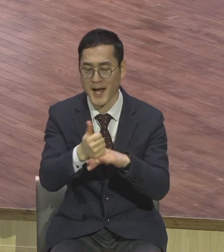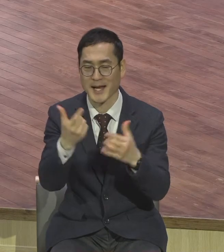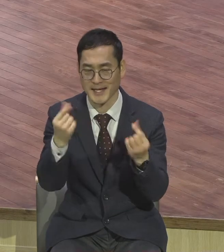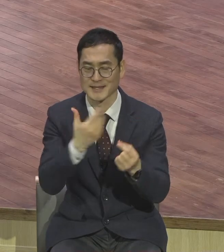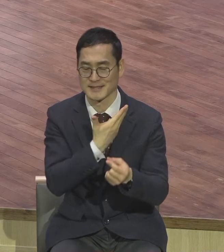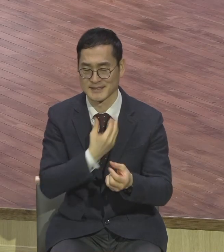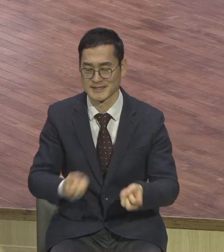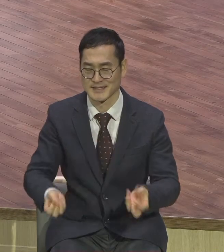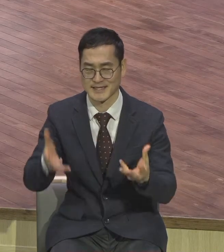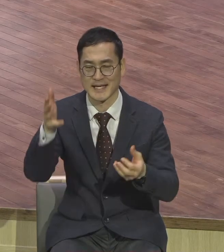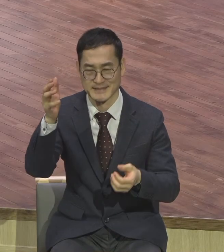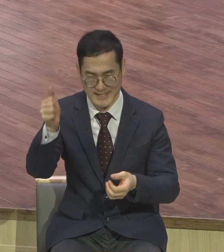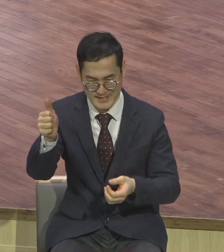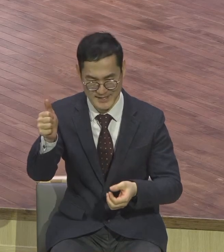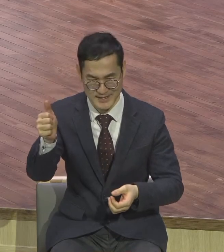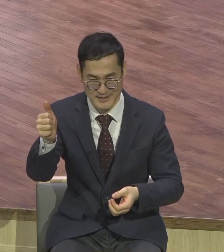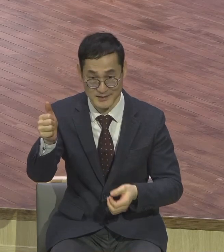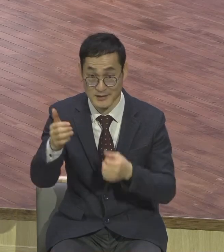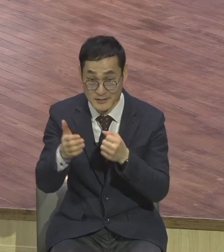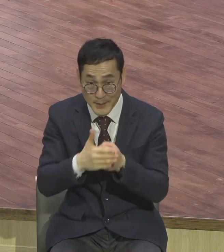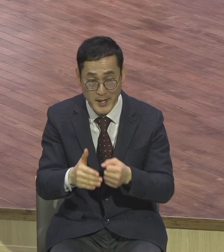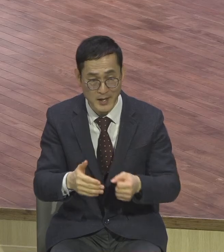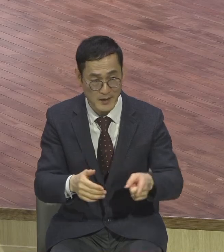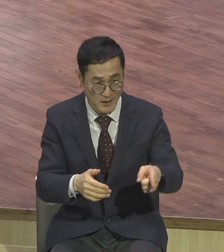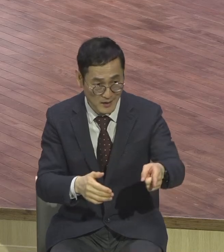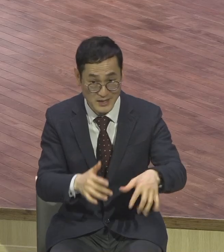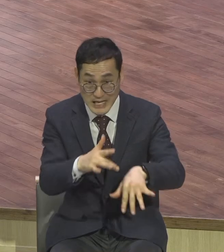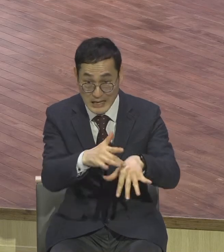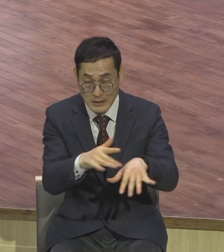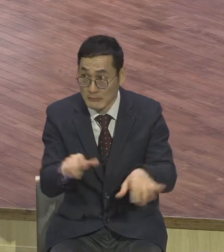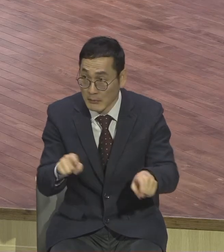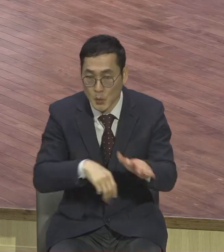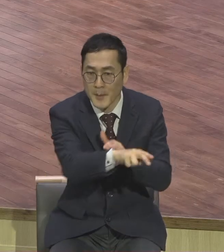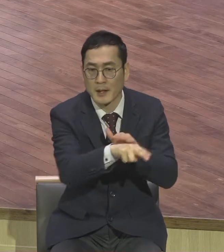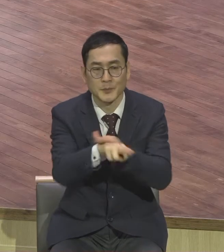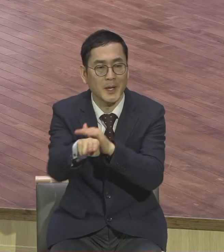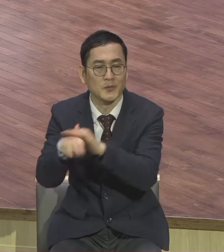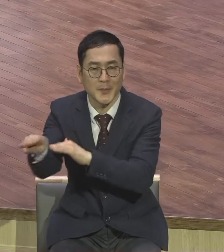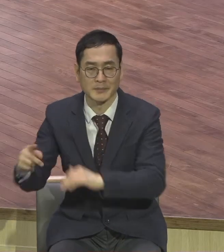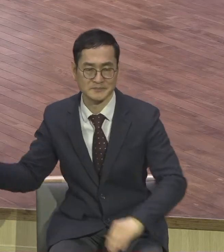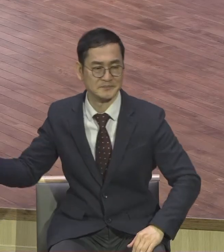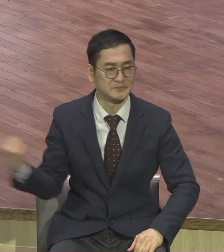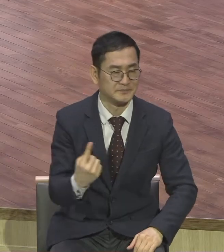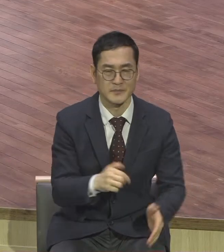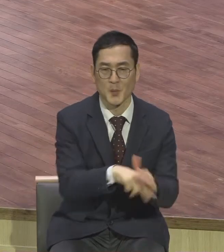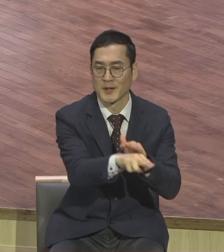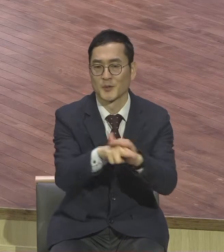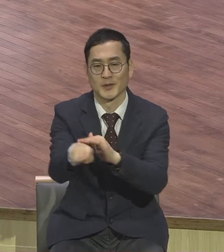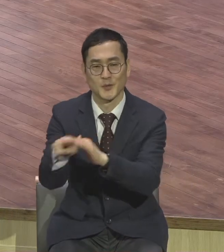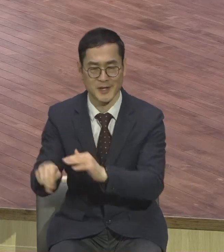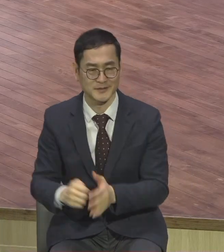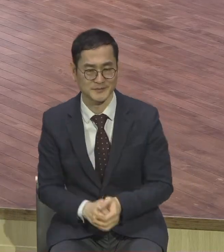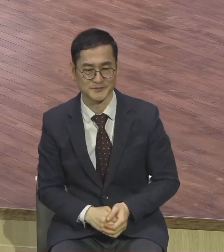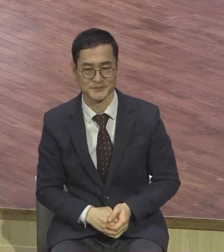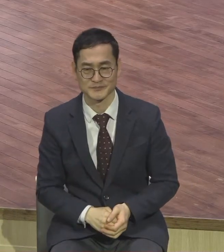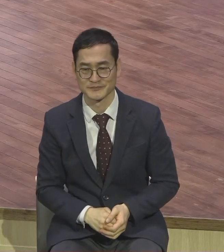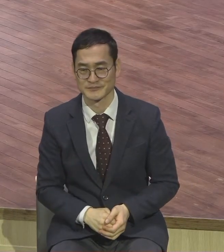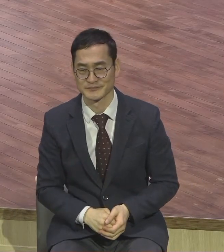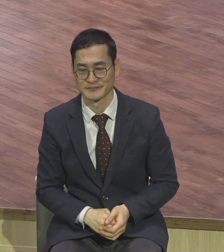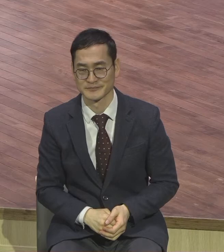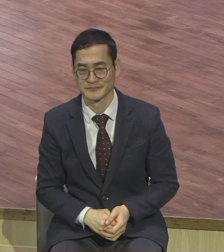그러니까 여러분이 가는 것마다 허감이 꺾이지요. 어디 물러가죠. 불신앙에 물러가죠. 믿음 약한 자가 회개하죠. 아멘